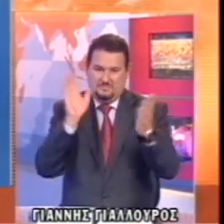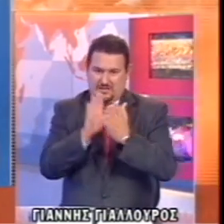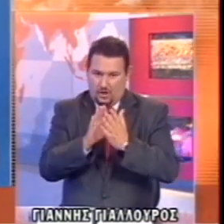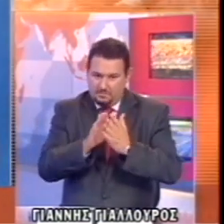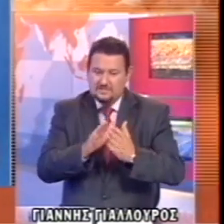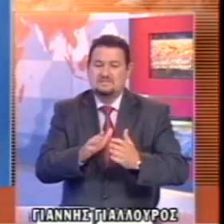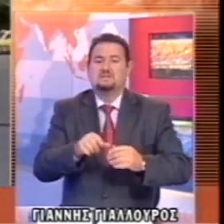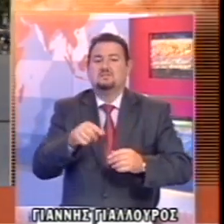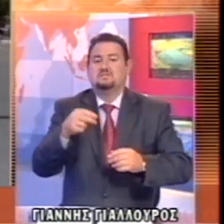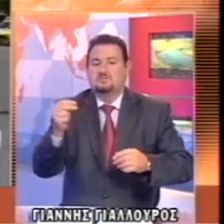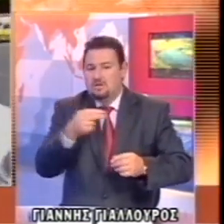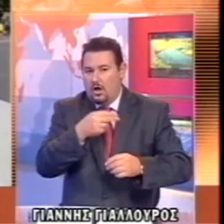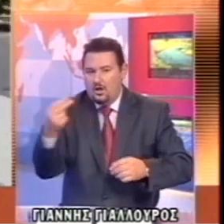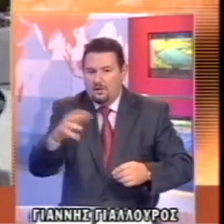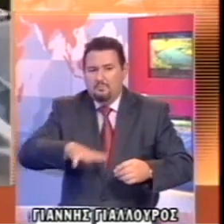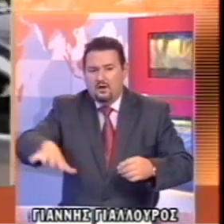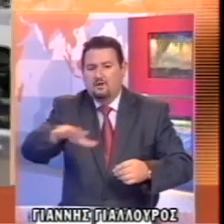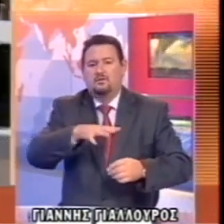στο λιμάνι.